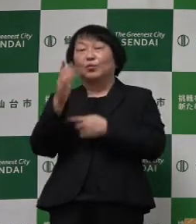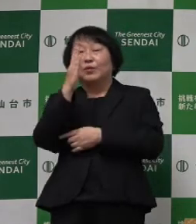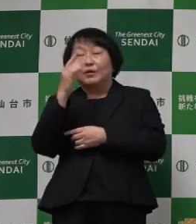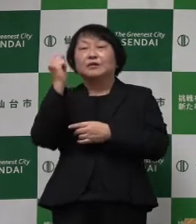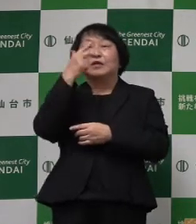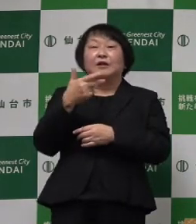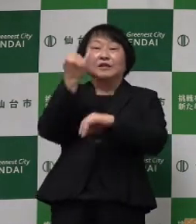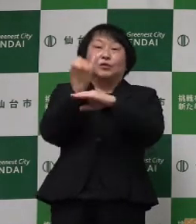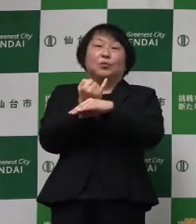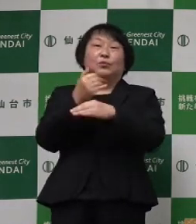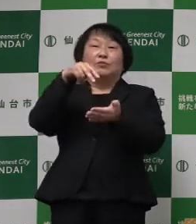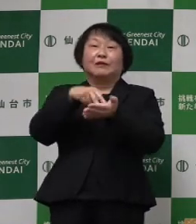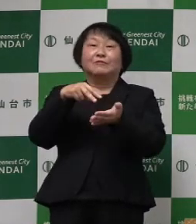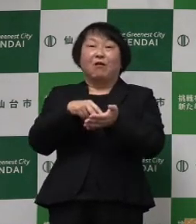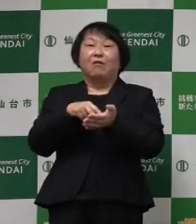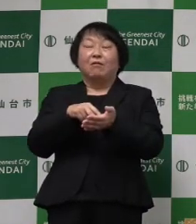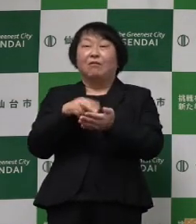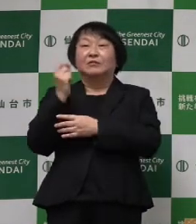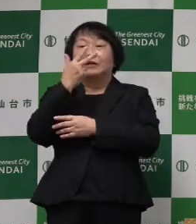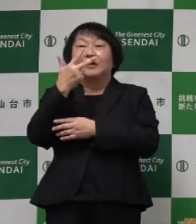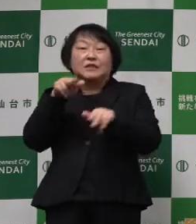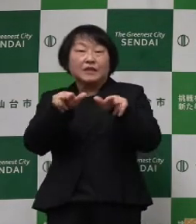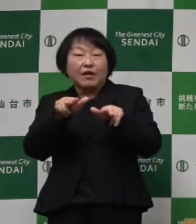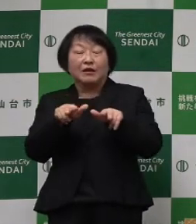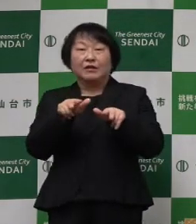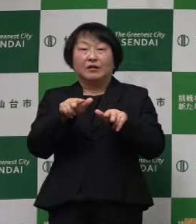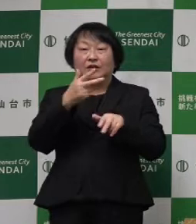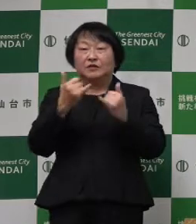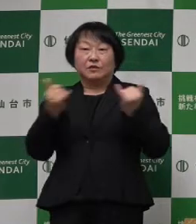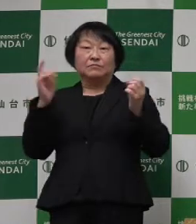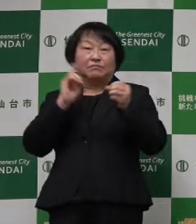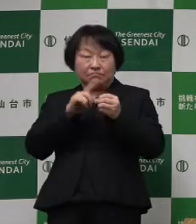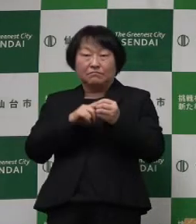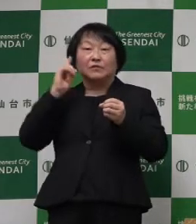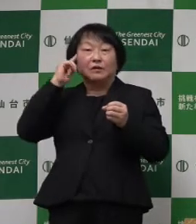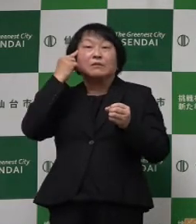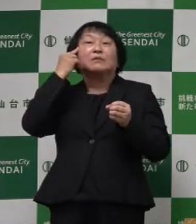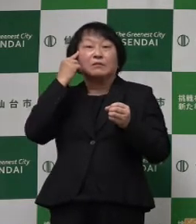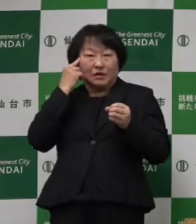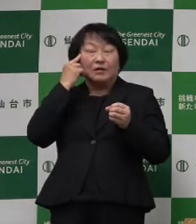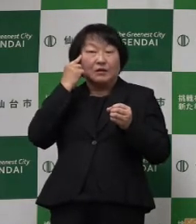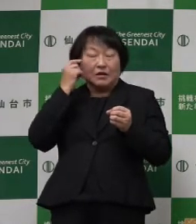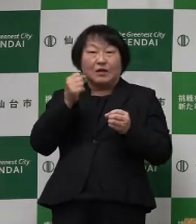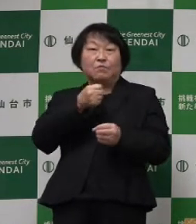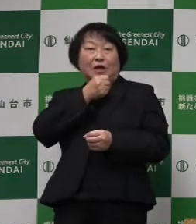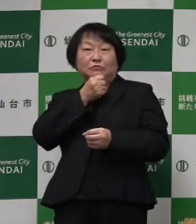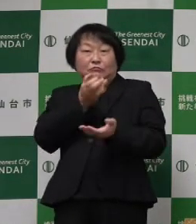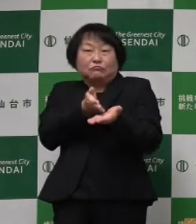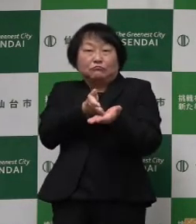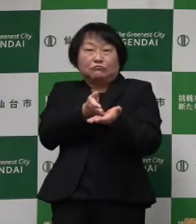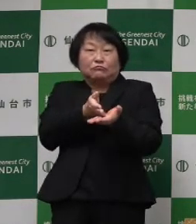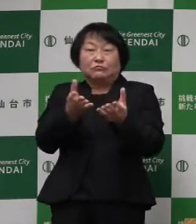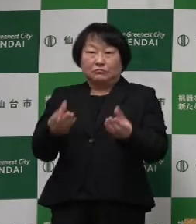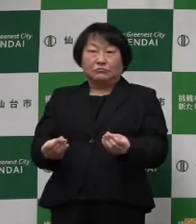仙台市長として仙台市政に、そしてまた仙台市民のためにを考えてマイクを持たせていただきました。